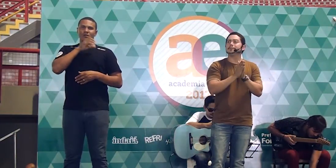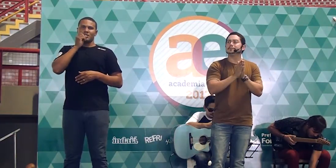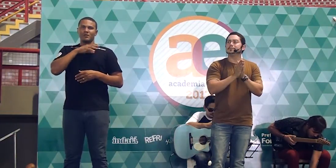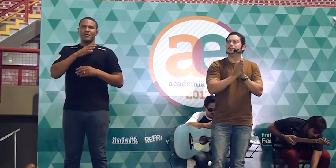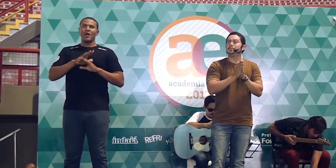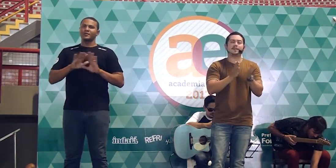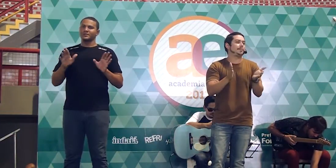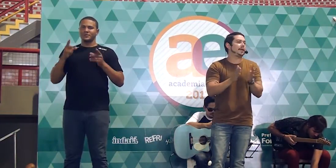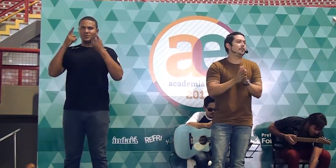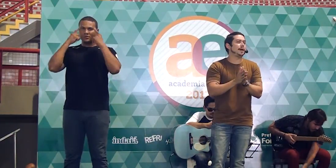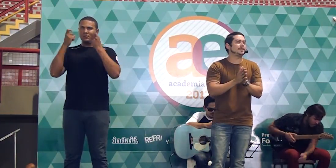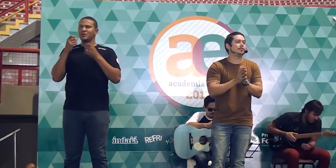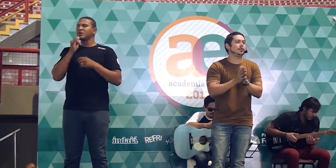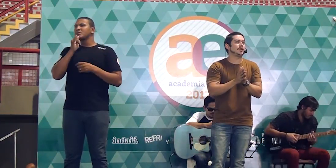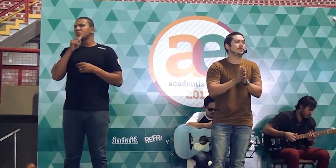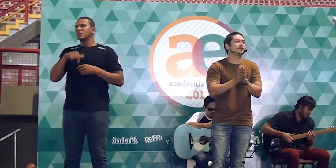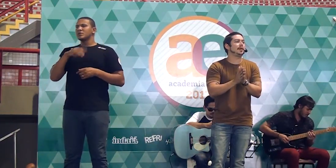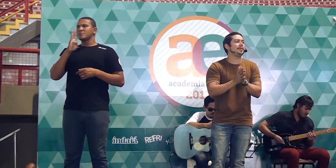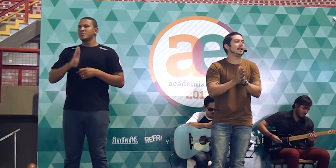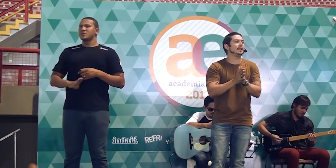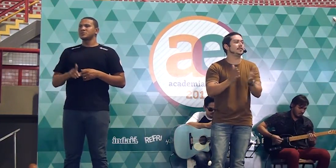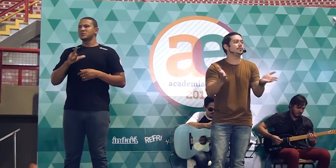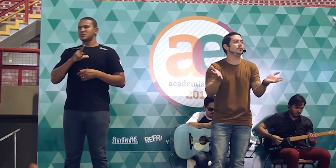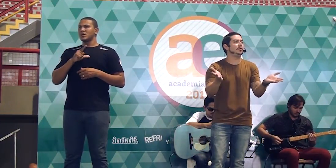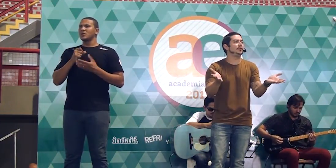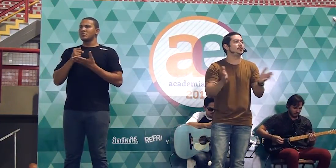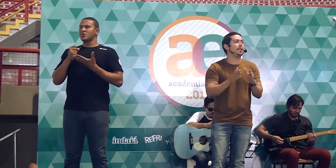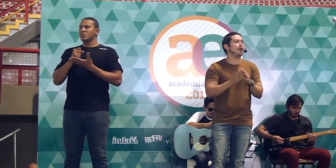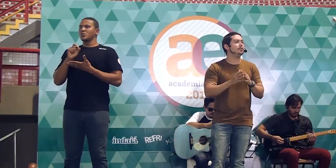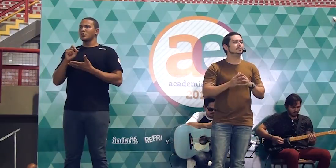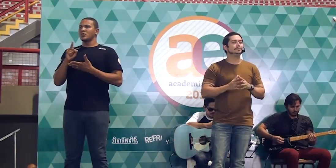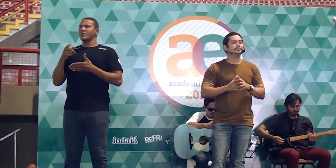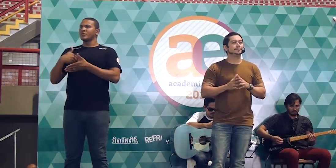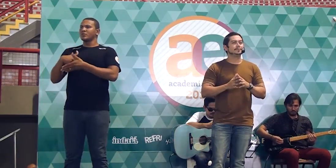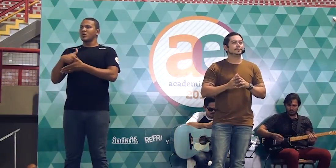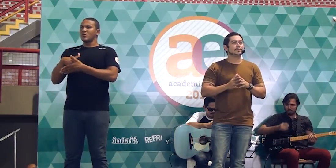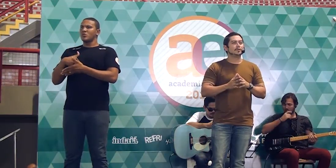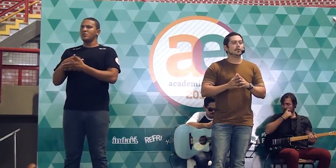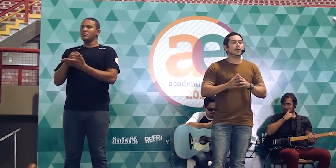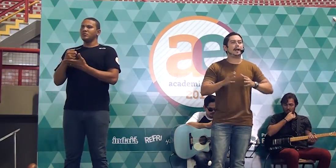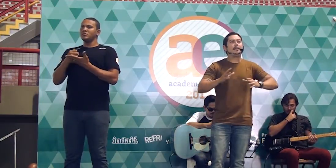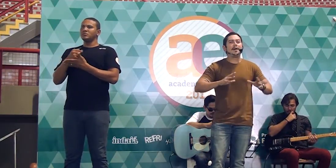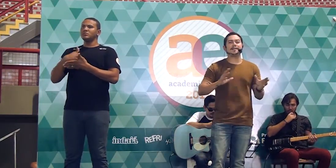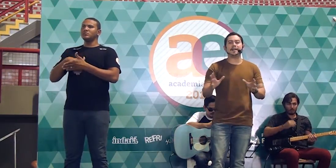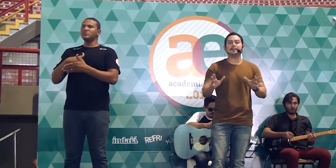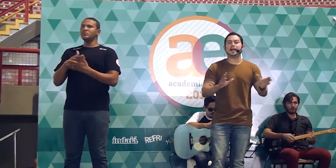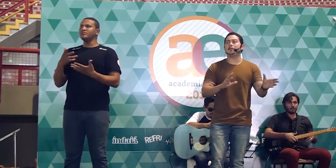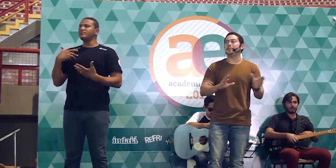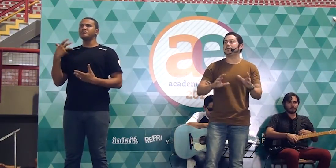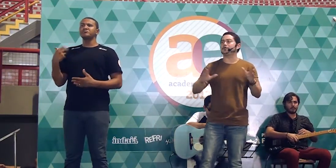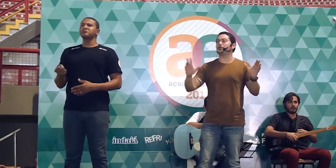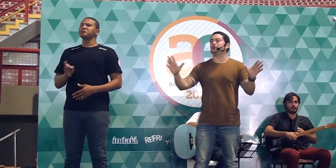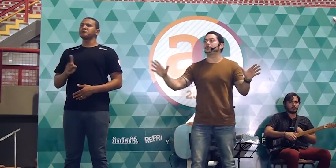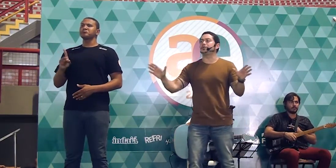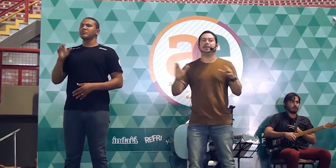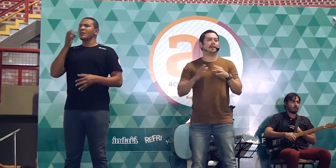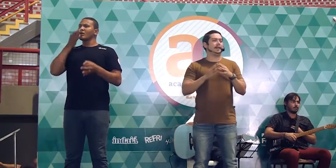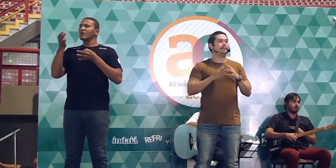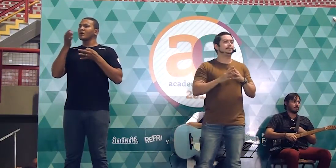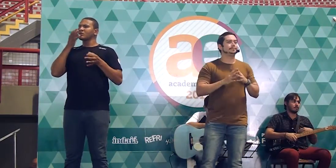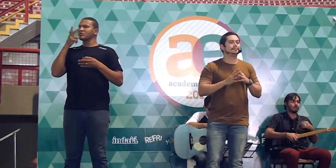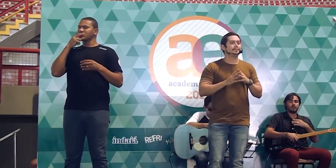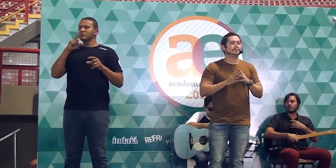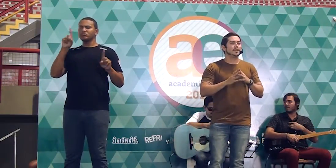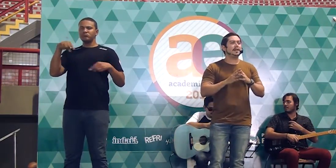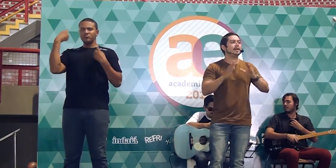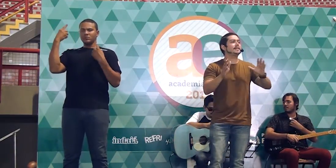nível. Por exemplo, aqui no Brasil nós temos fundamentalismo no futebol. O cara não aceita argumentos contra o time